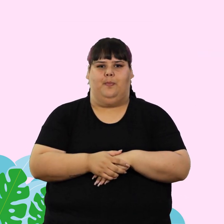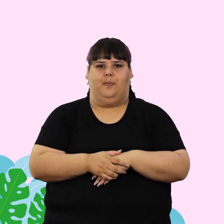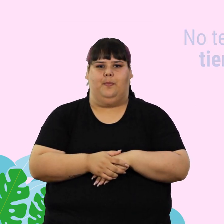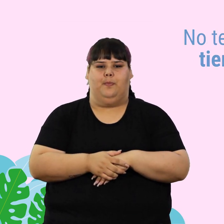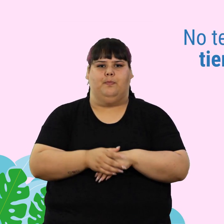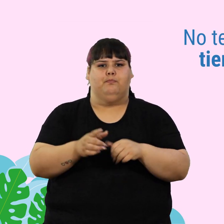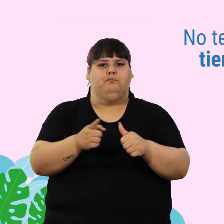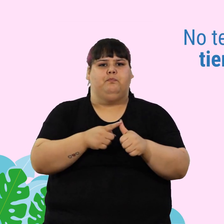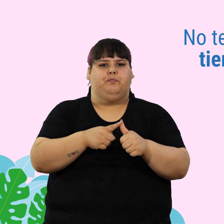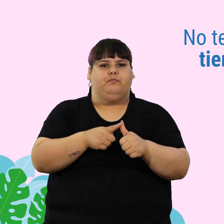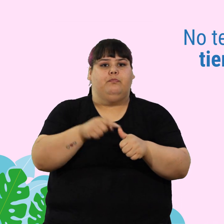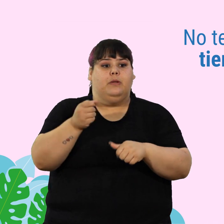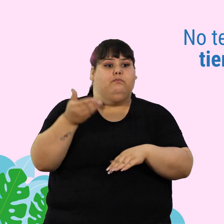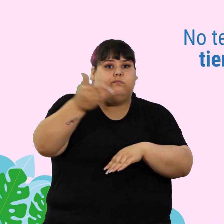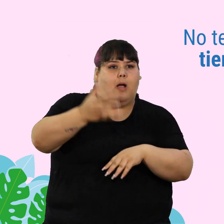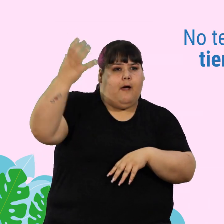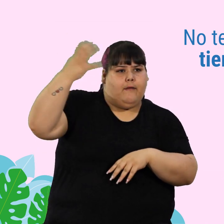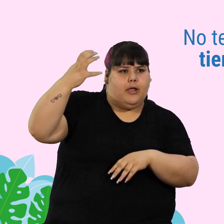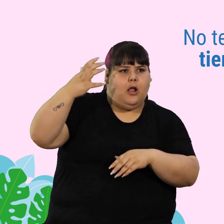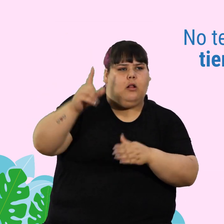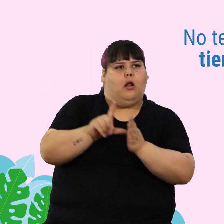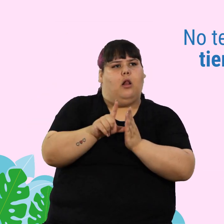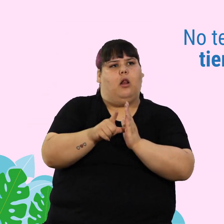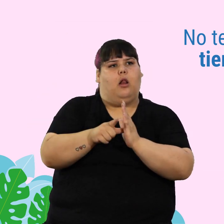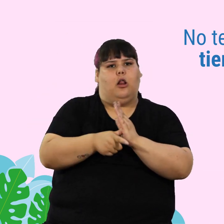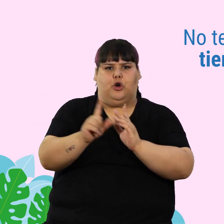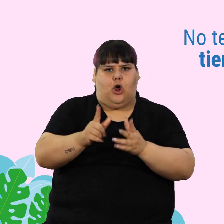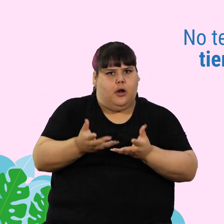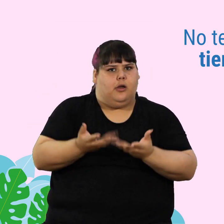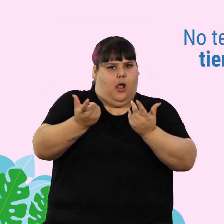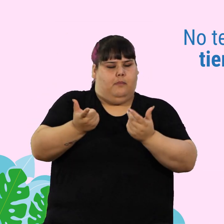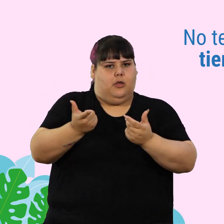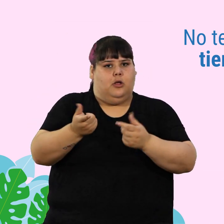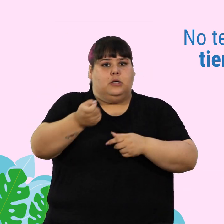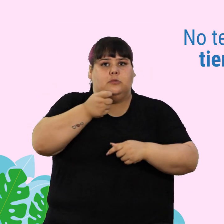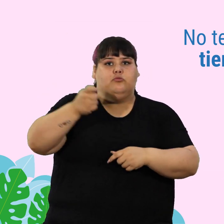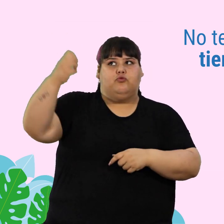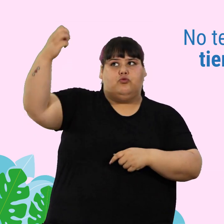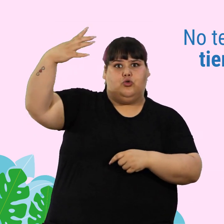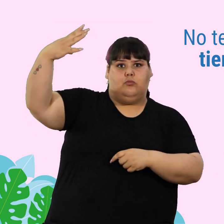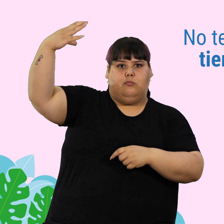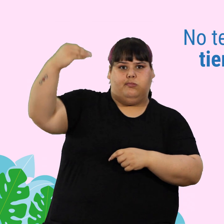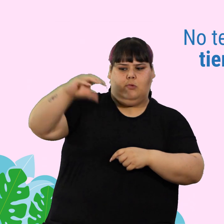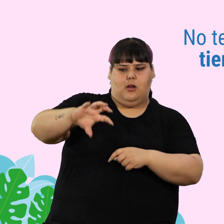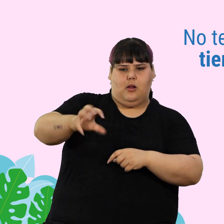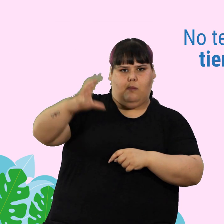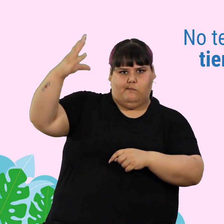No te demores mucho tiempo bañándote. Hacelo rápido y cerrá la canilla mientras te enjabonás o lavas el